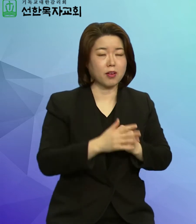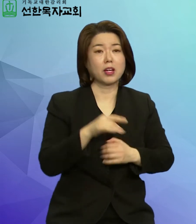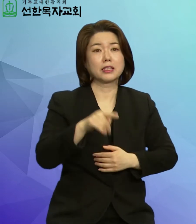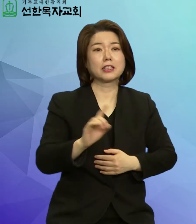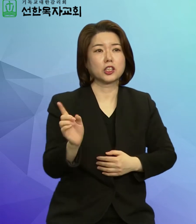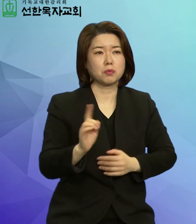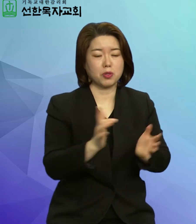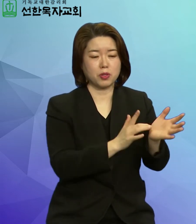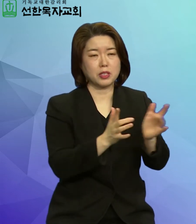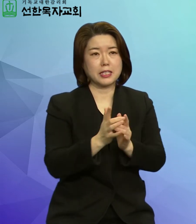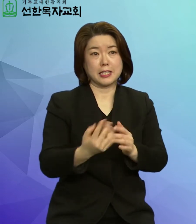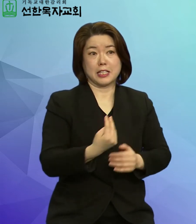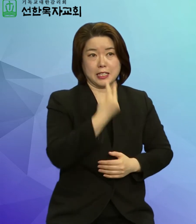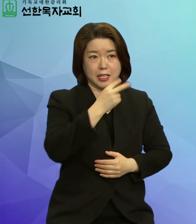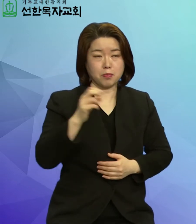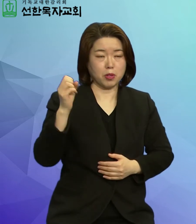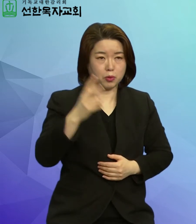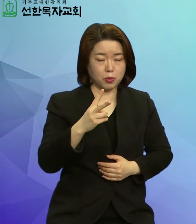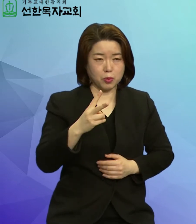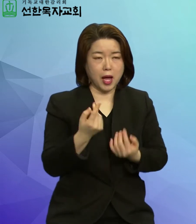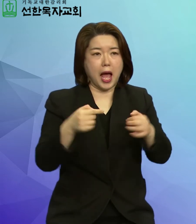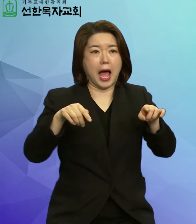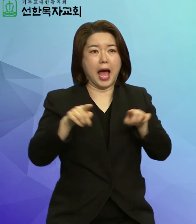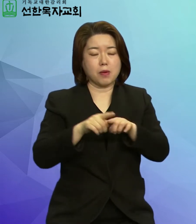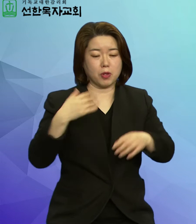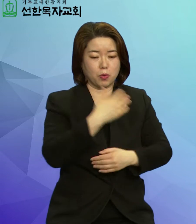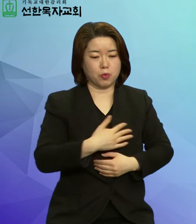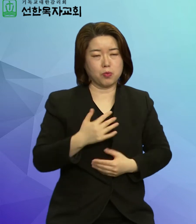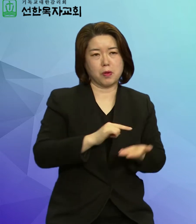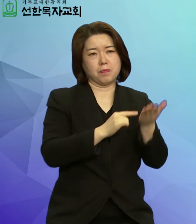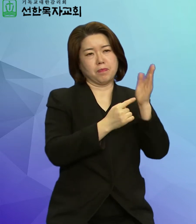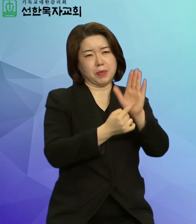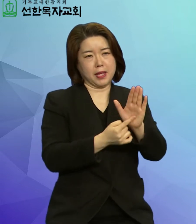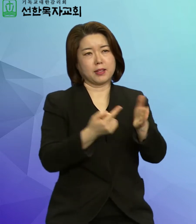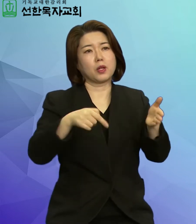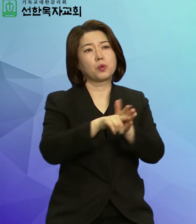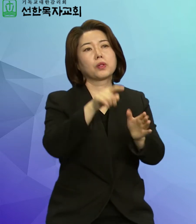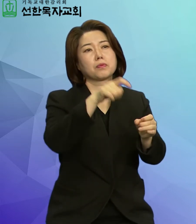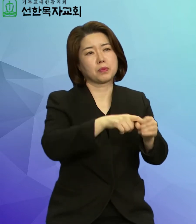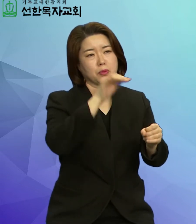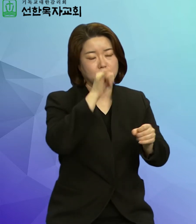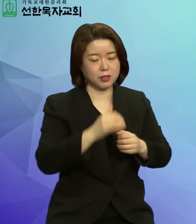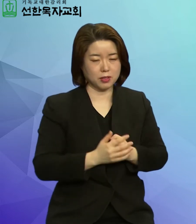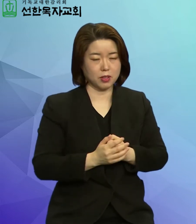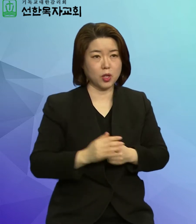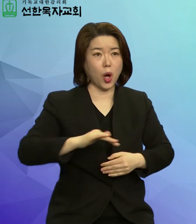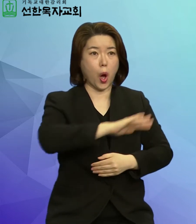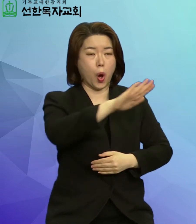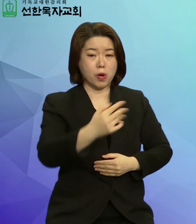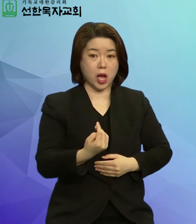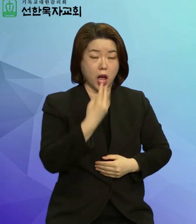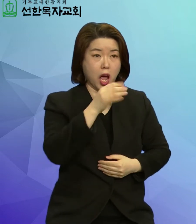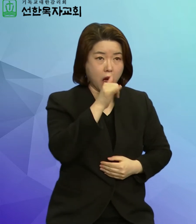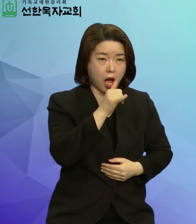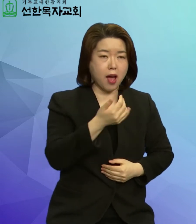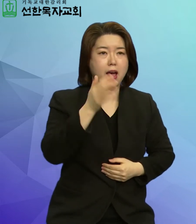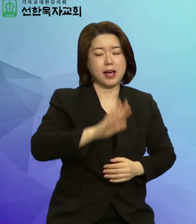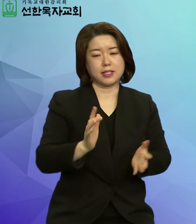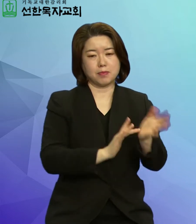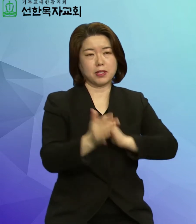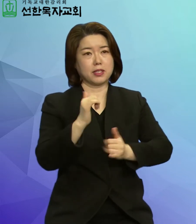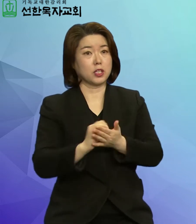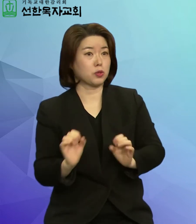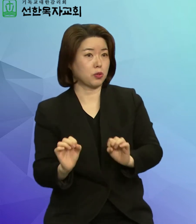다닙니다. 그것은 예수의 생명도 또한 우리 몸에 나타나게 하기 위함입니다. 우리는